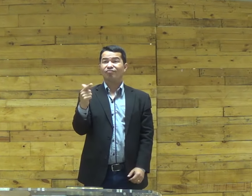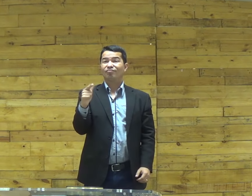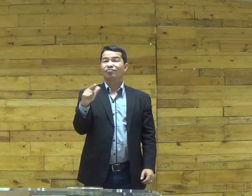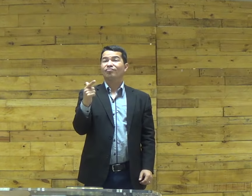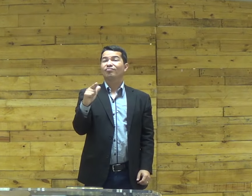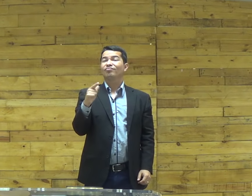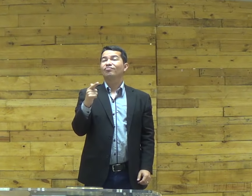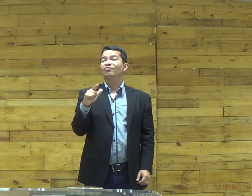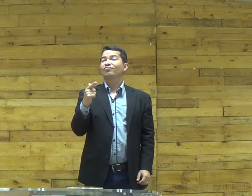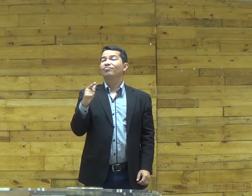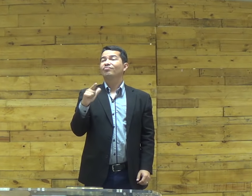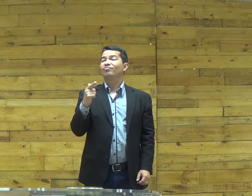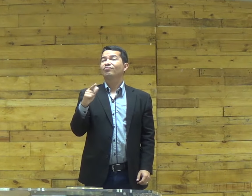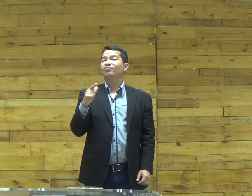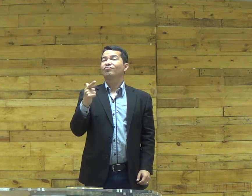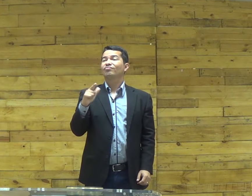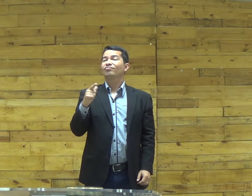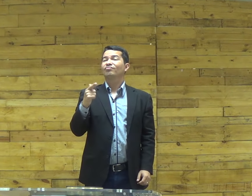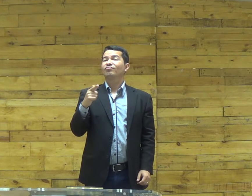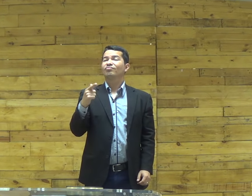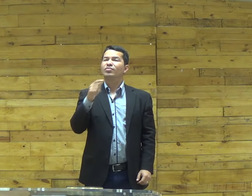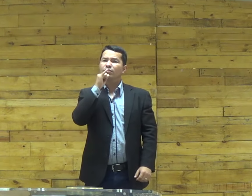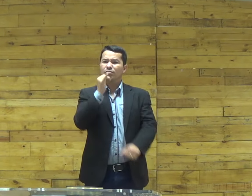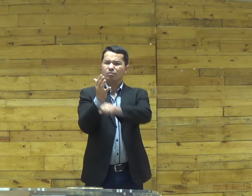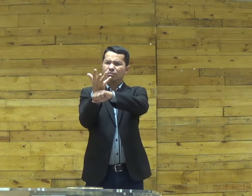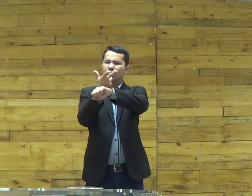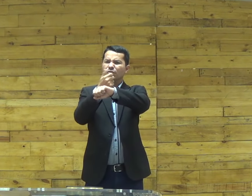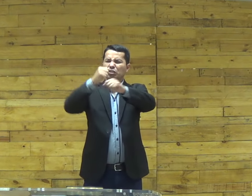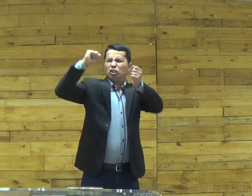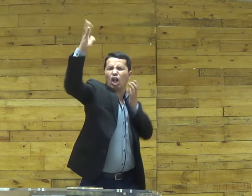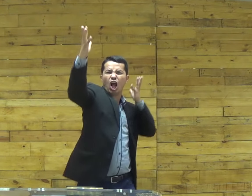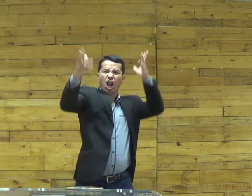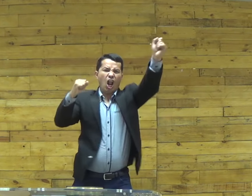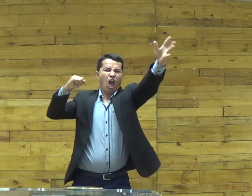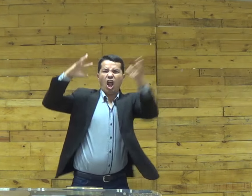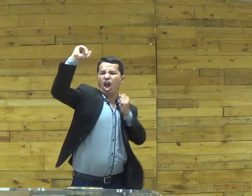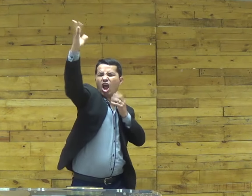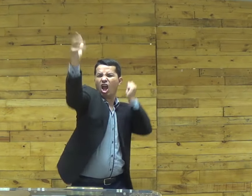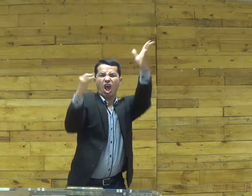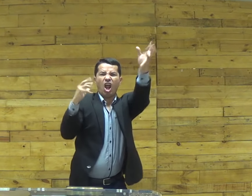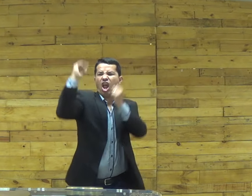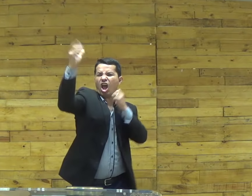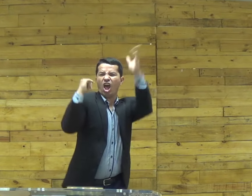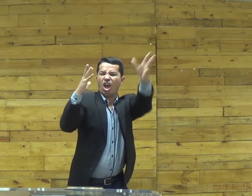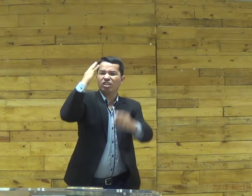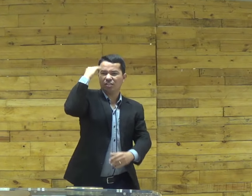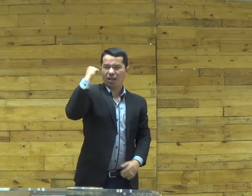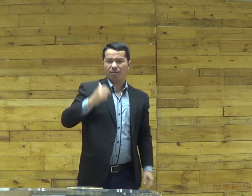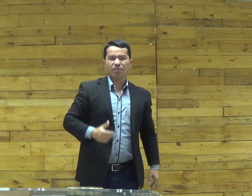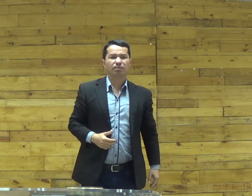funciona? Acho que lá dentro, lá dentro você não